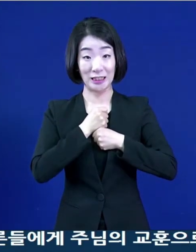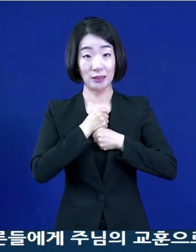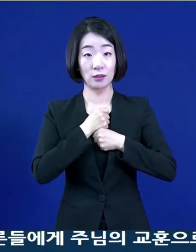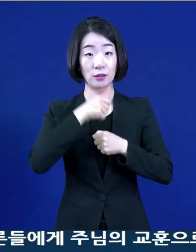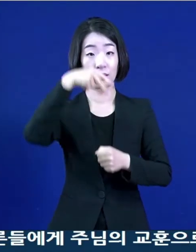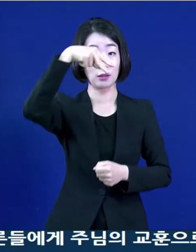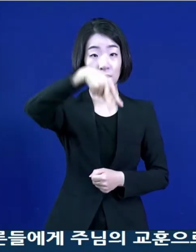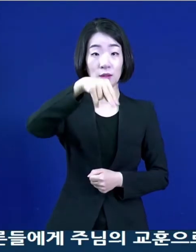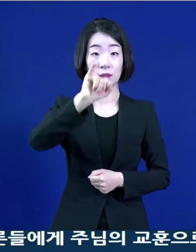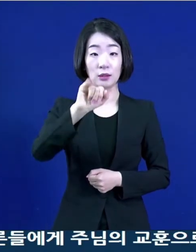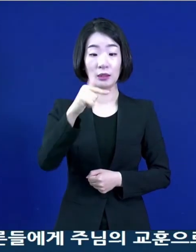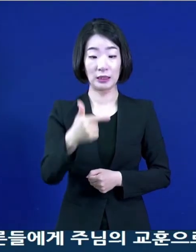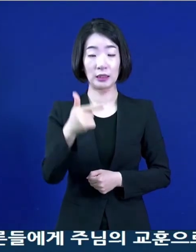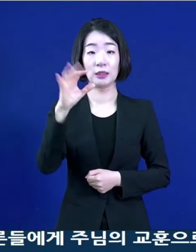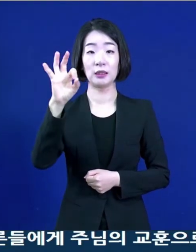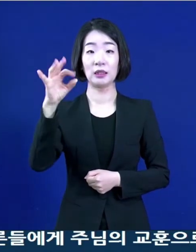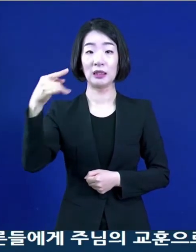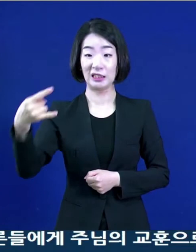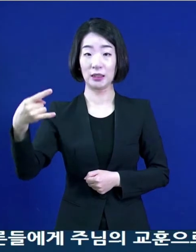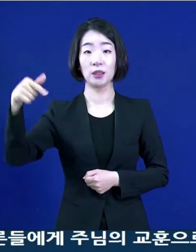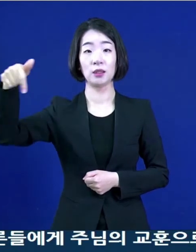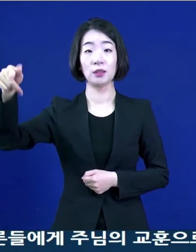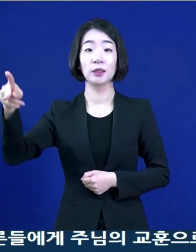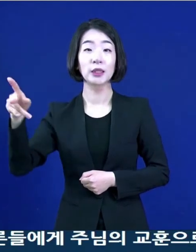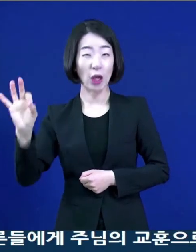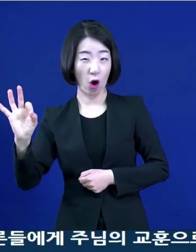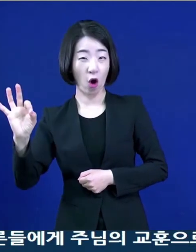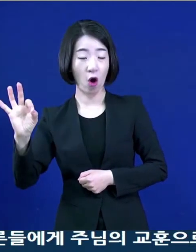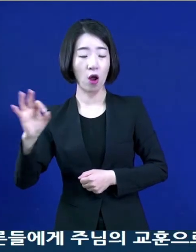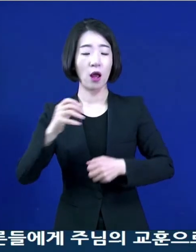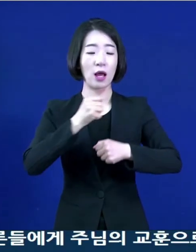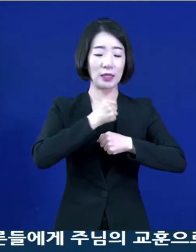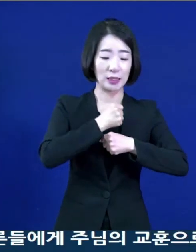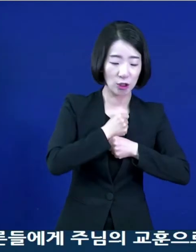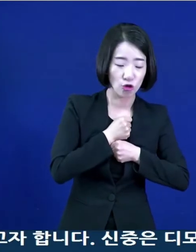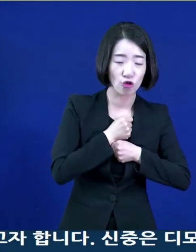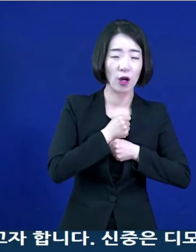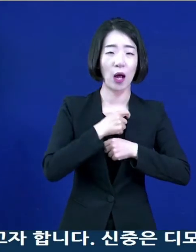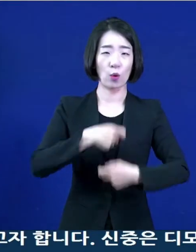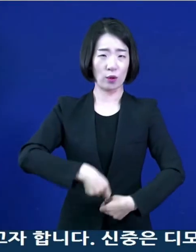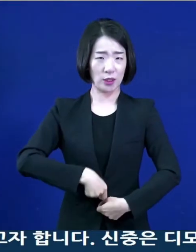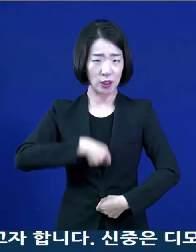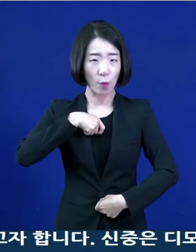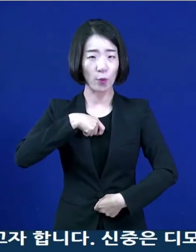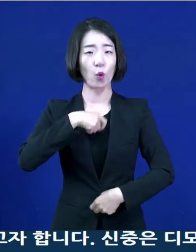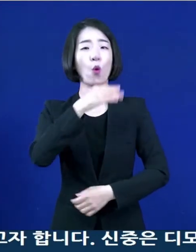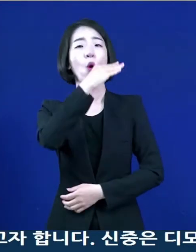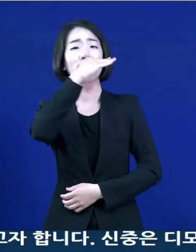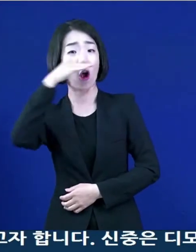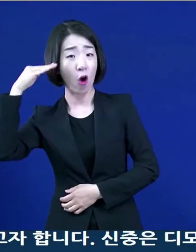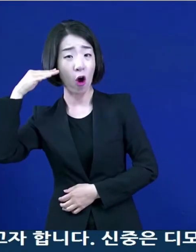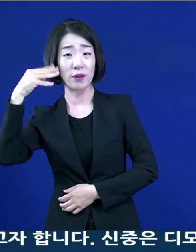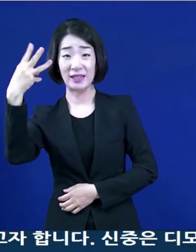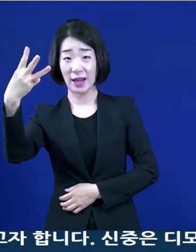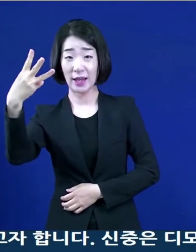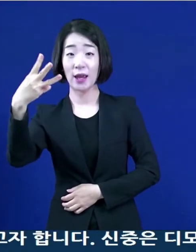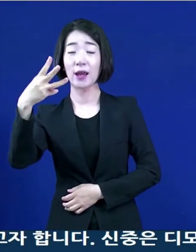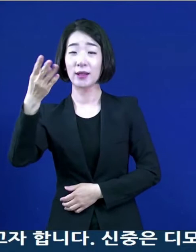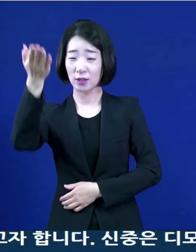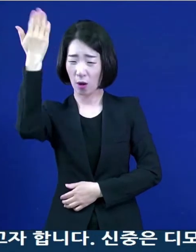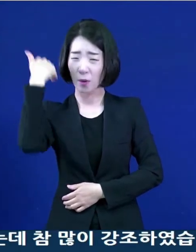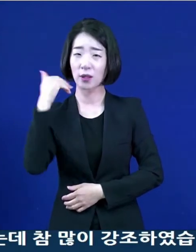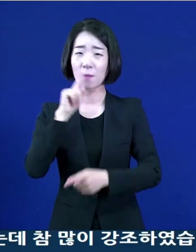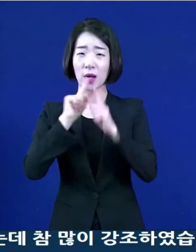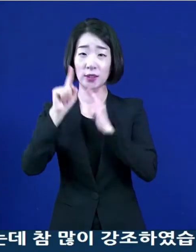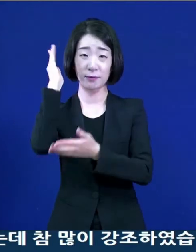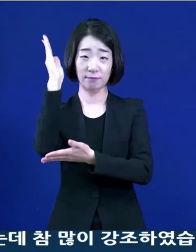신의경 기억나실 거예요. 그렇죠? 신중하고 의롭고 경건하라. 여기 남성들 가운데 네 번째